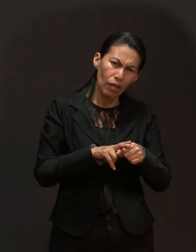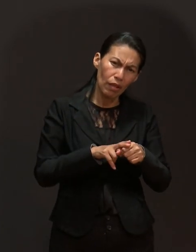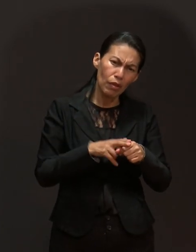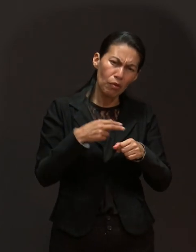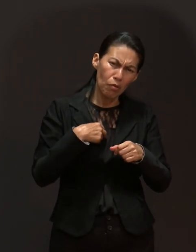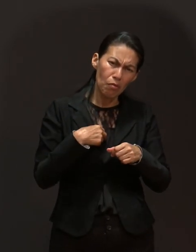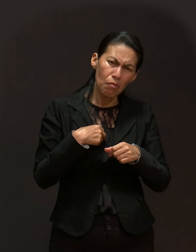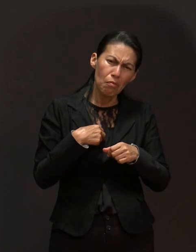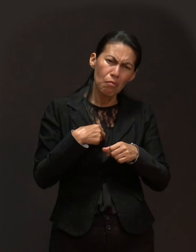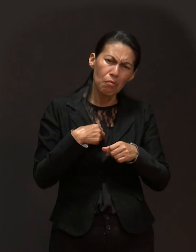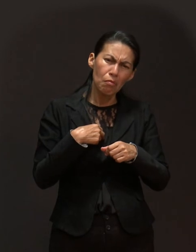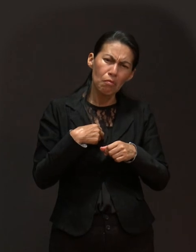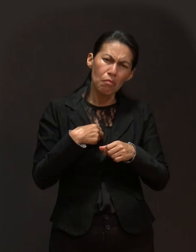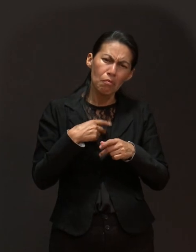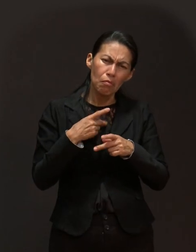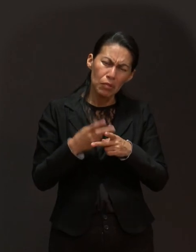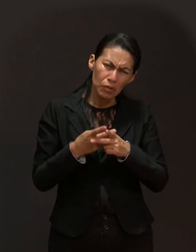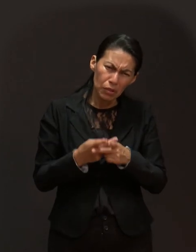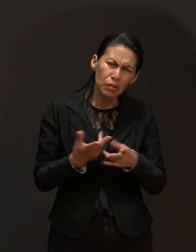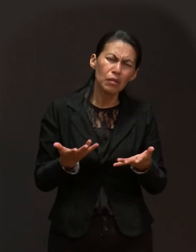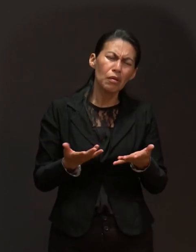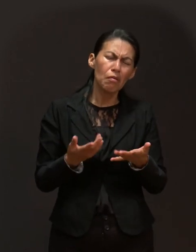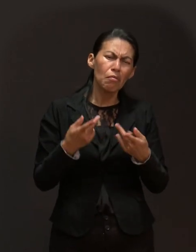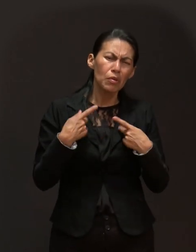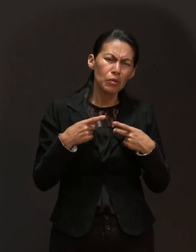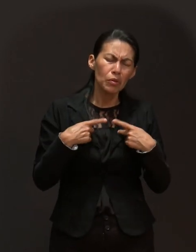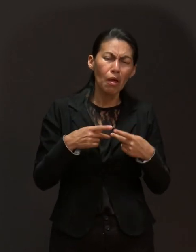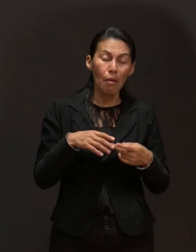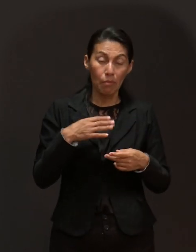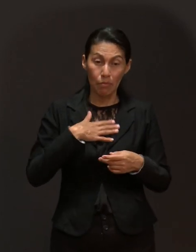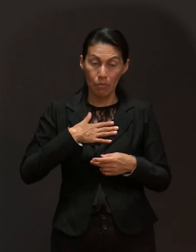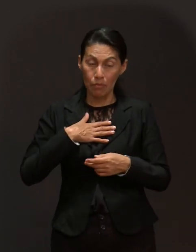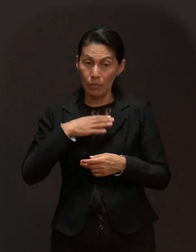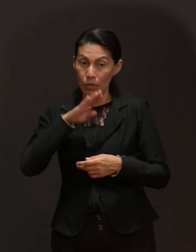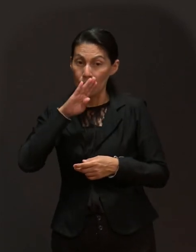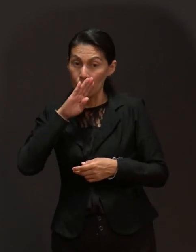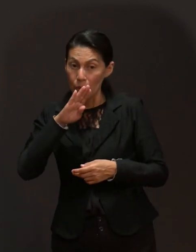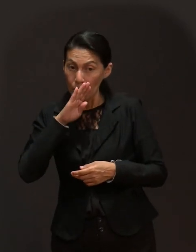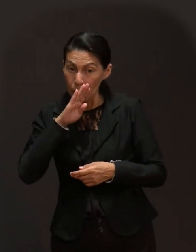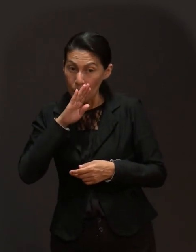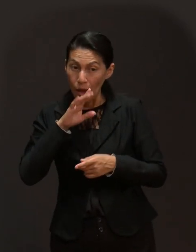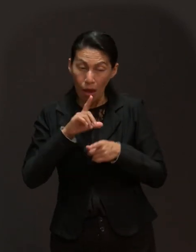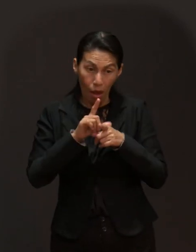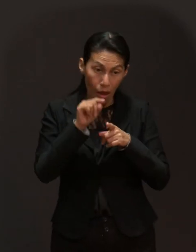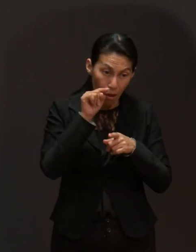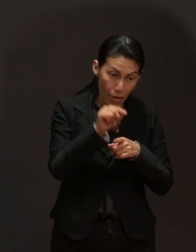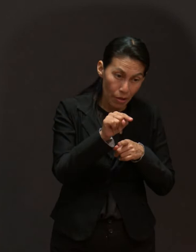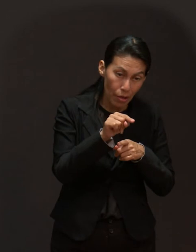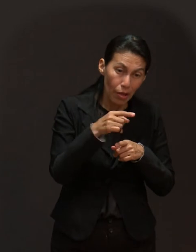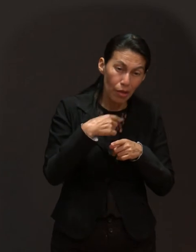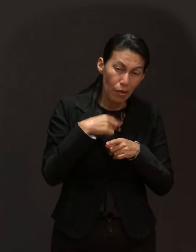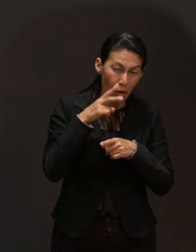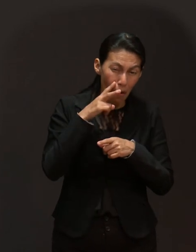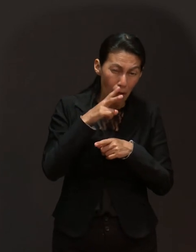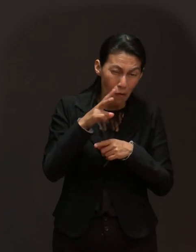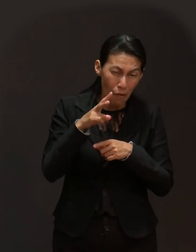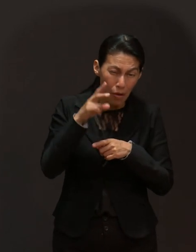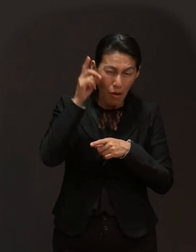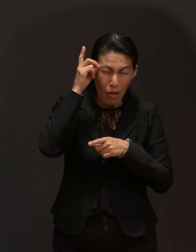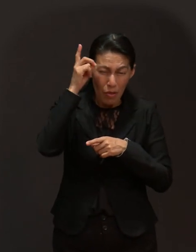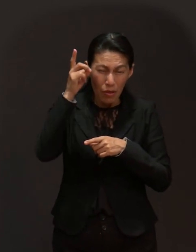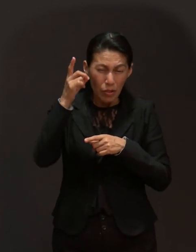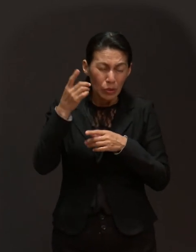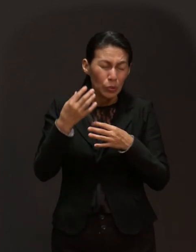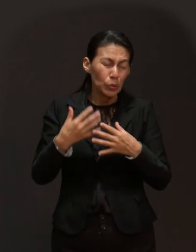como paciente verdad con mi madre sobre todo y yo sé que es un grupo muy especial donde